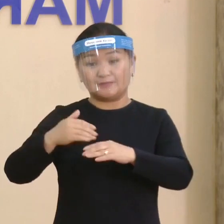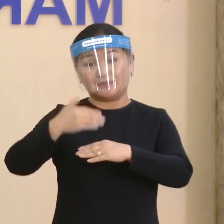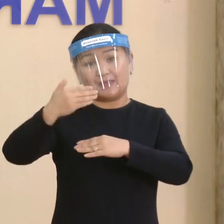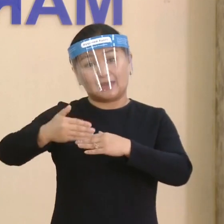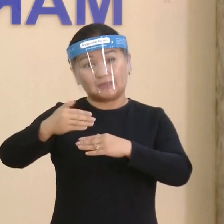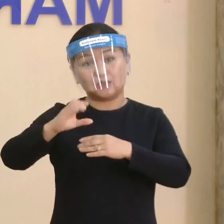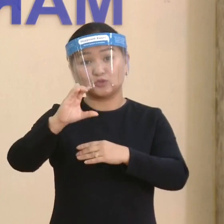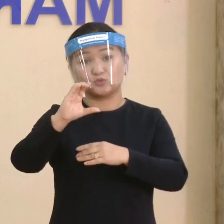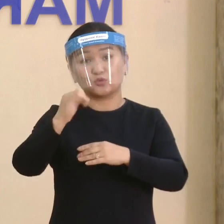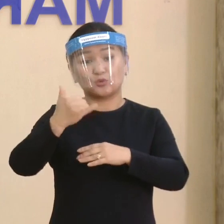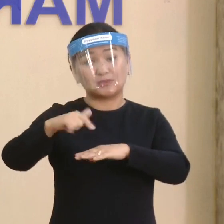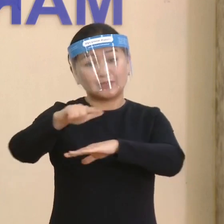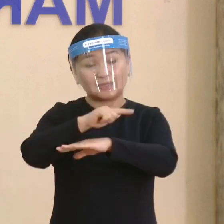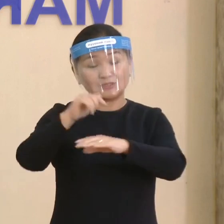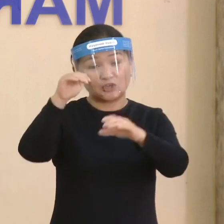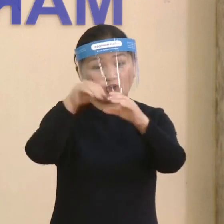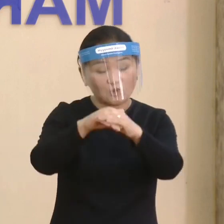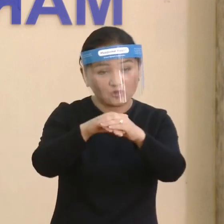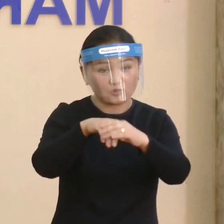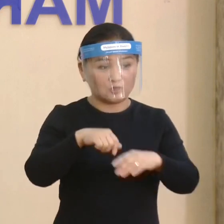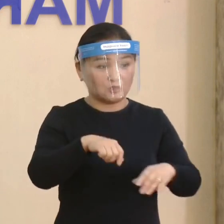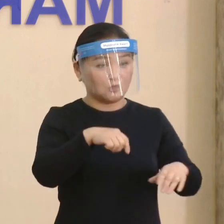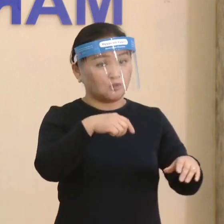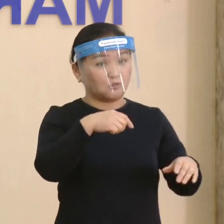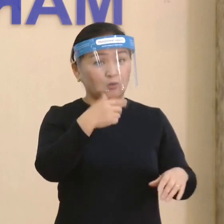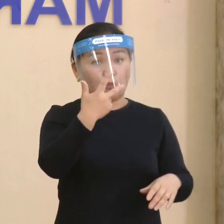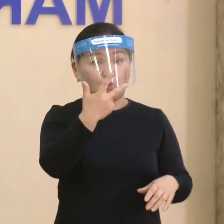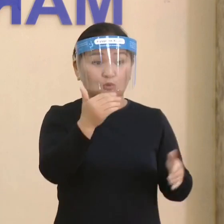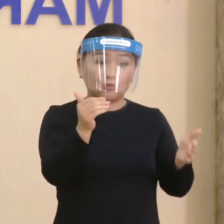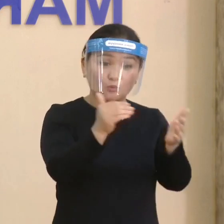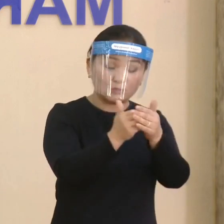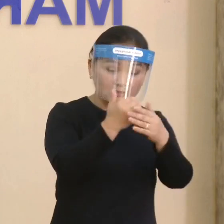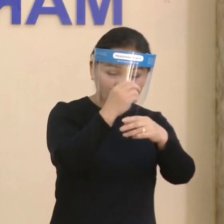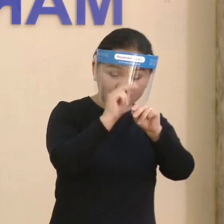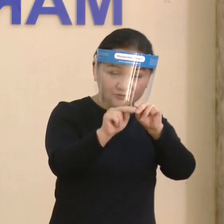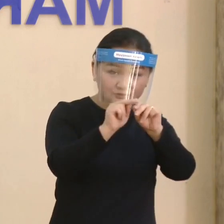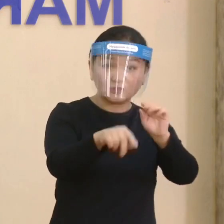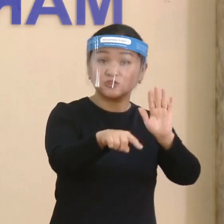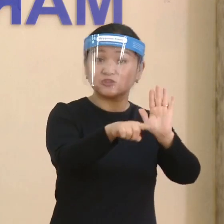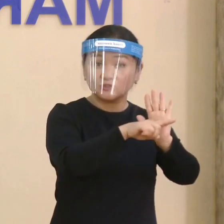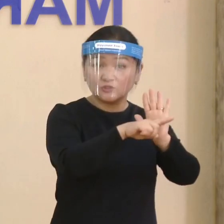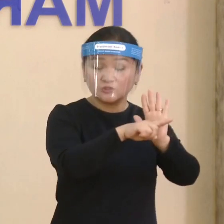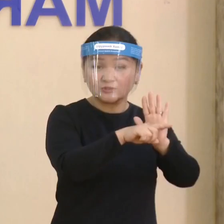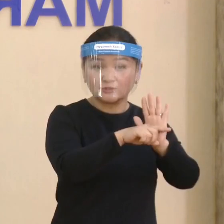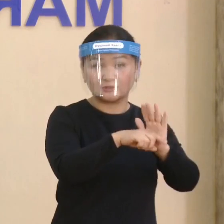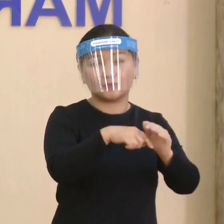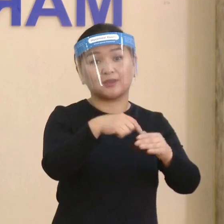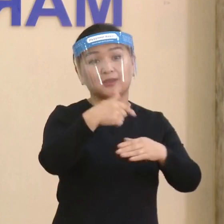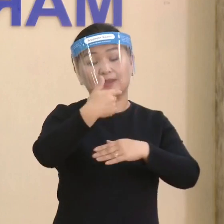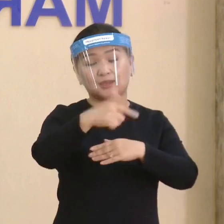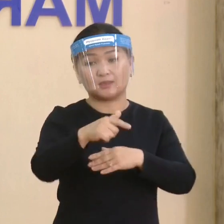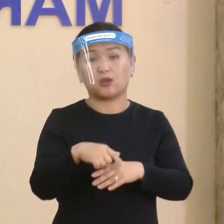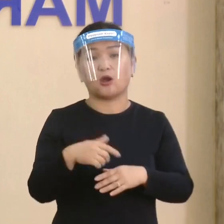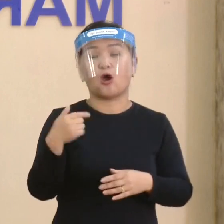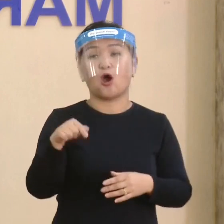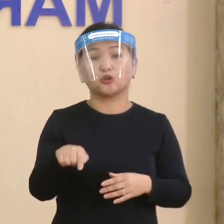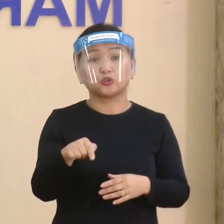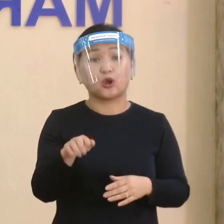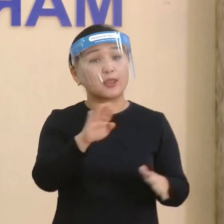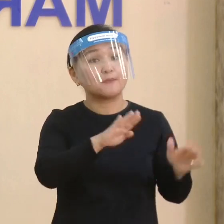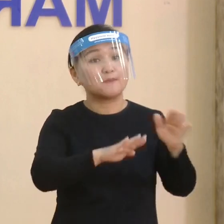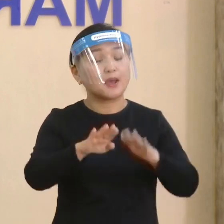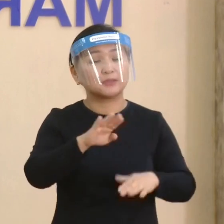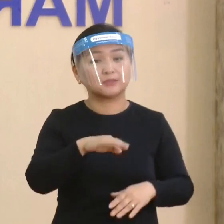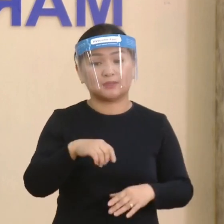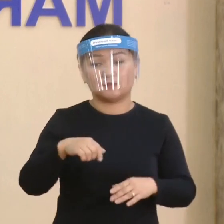дараагаар 3 удаагийн шинжилгээгээр сөрөг гарс үед нь гаргаж байгаа. За одоогор бол төрүүчийн коронавирус